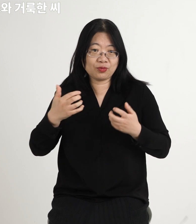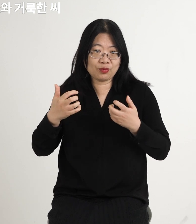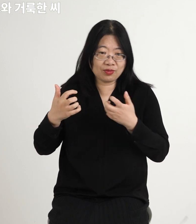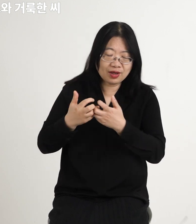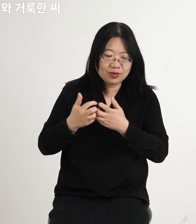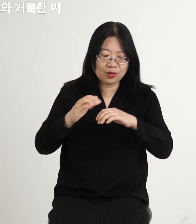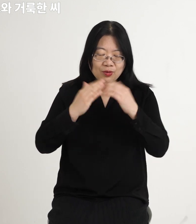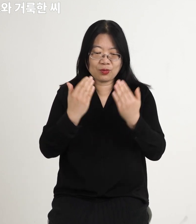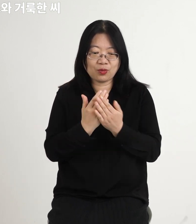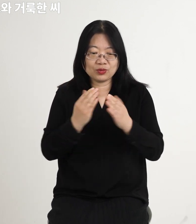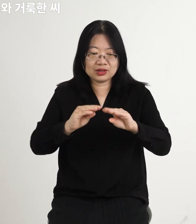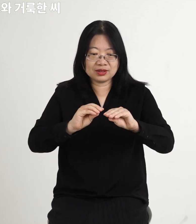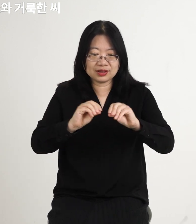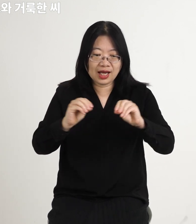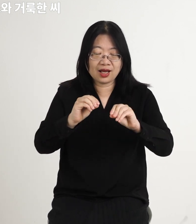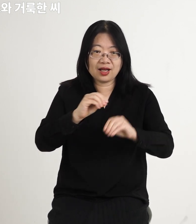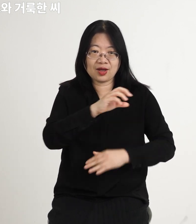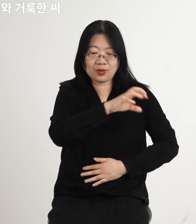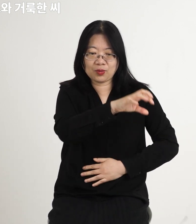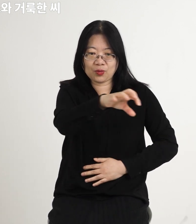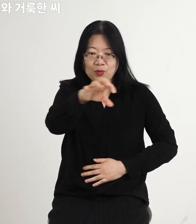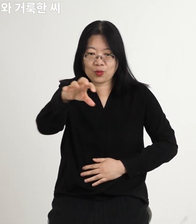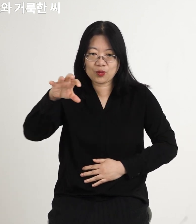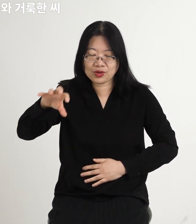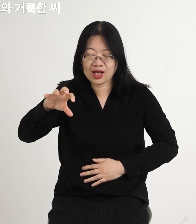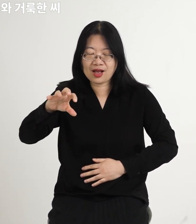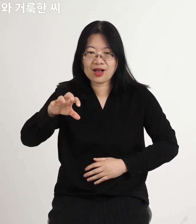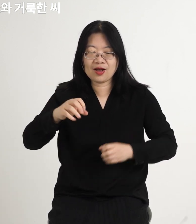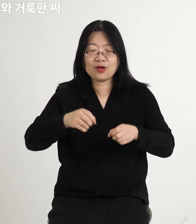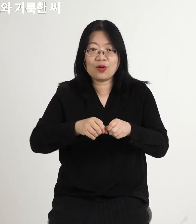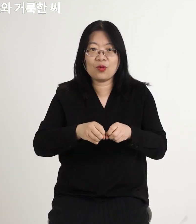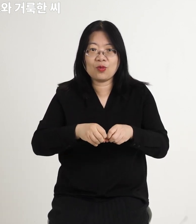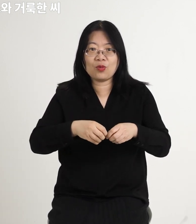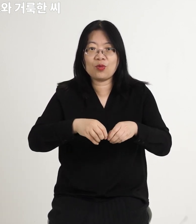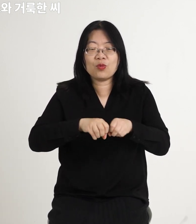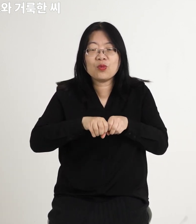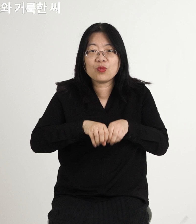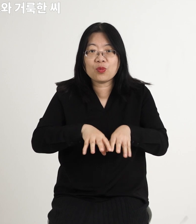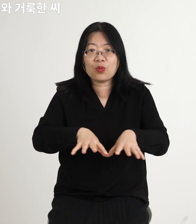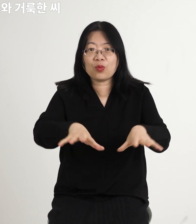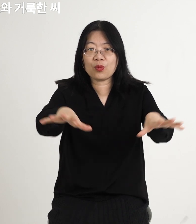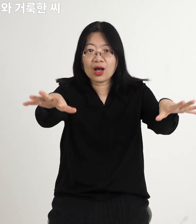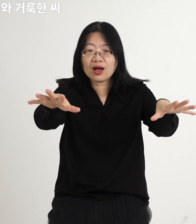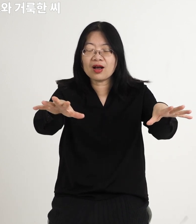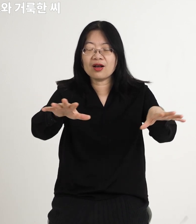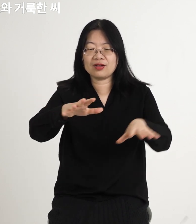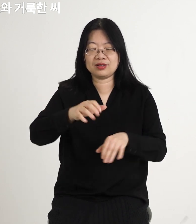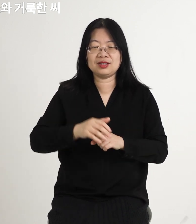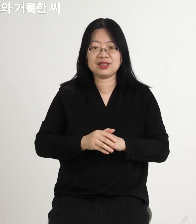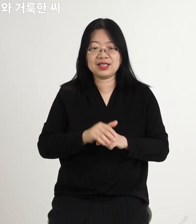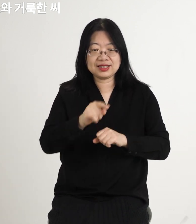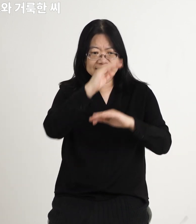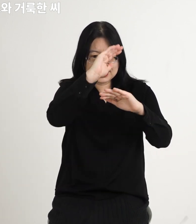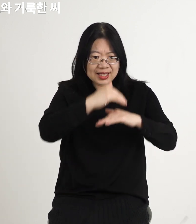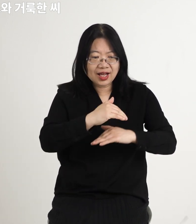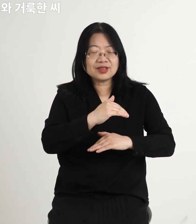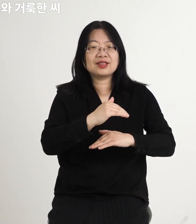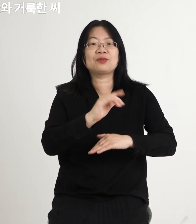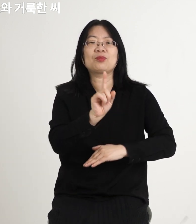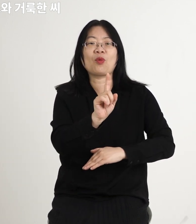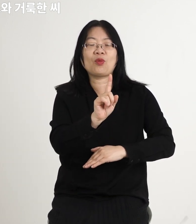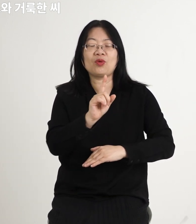땅에까지 충만함으로 확대되어 갑니다. 이것은 결국 이 하나님의 영광이